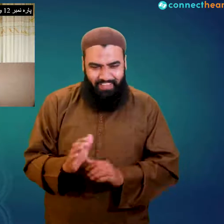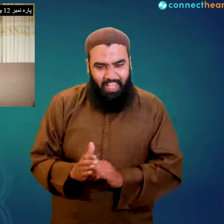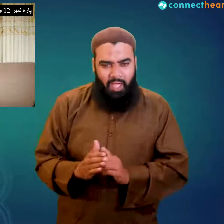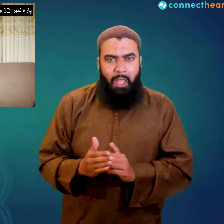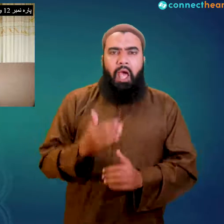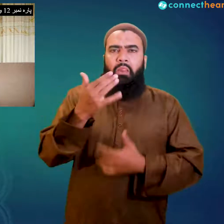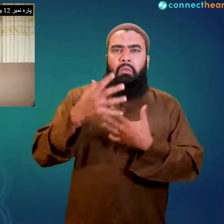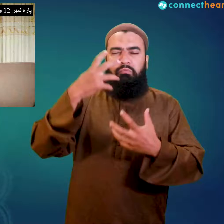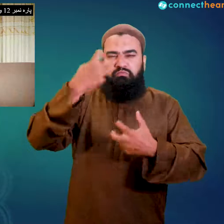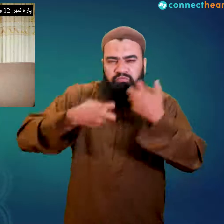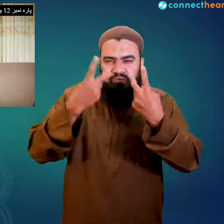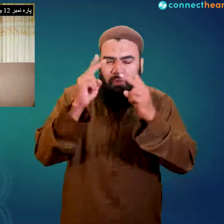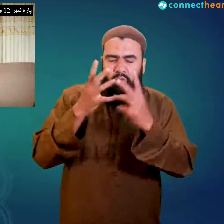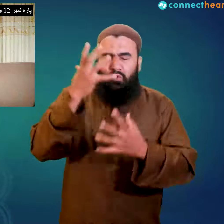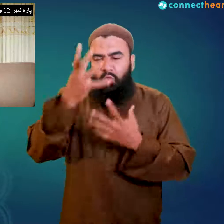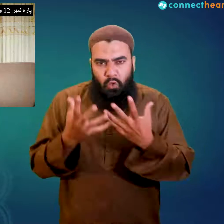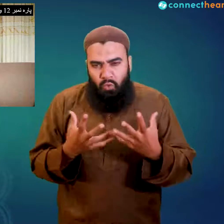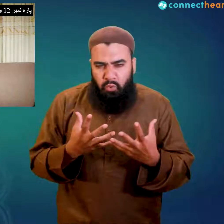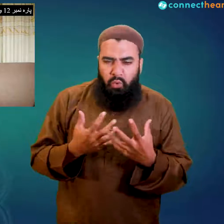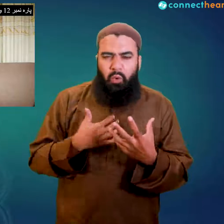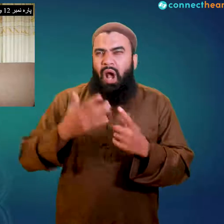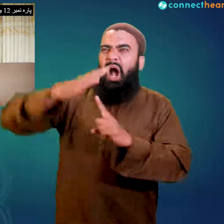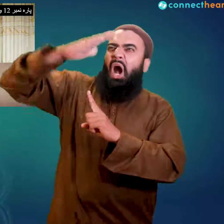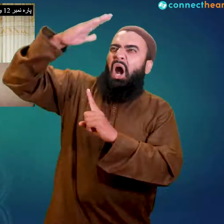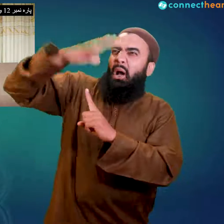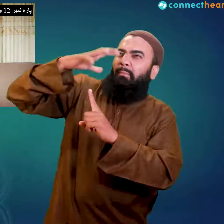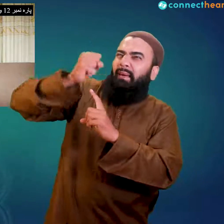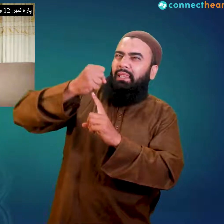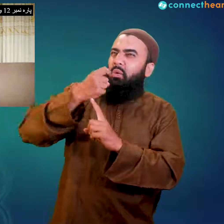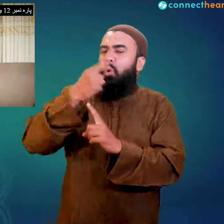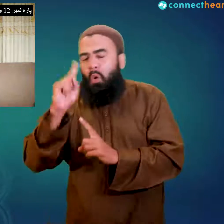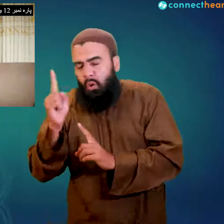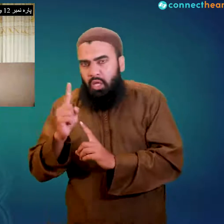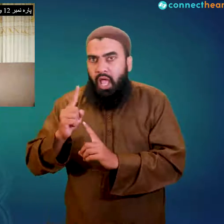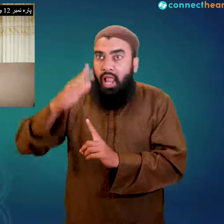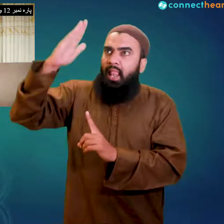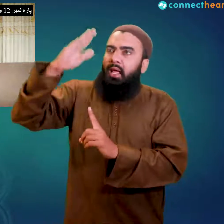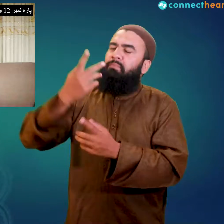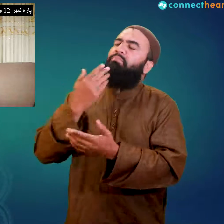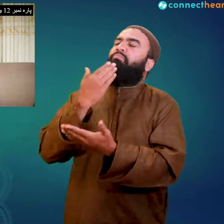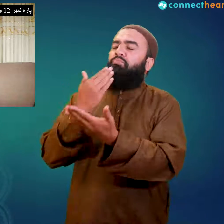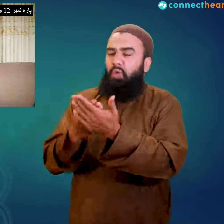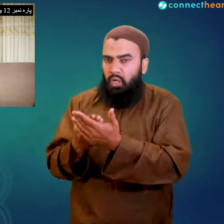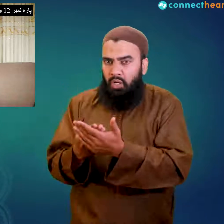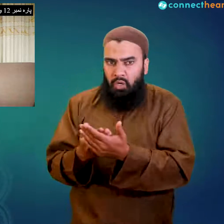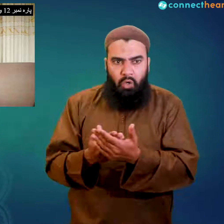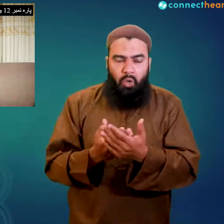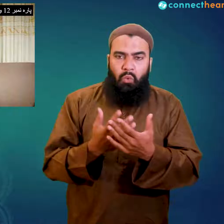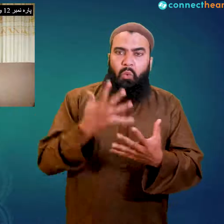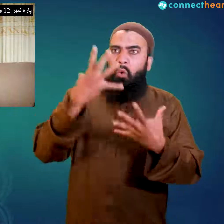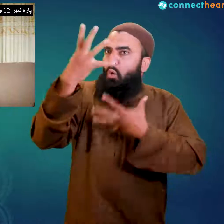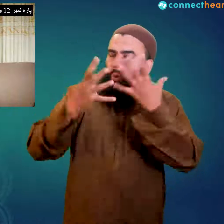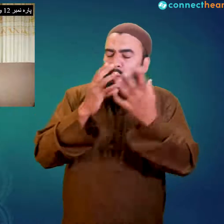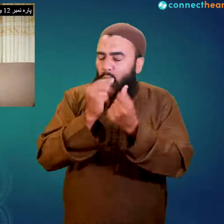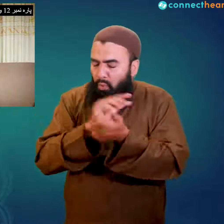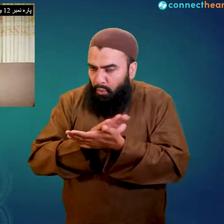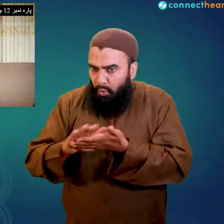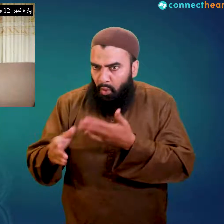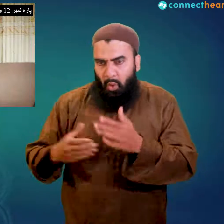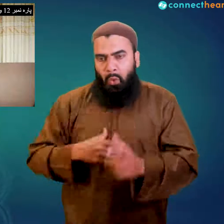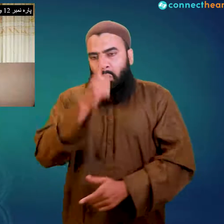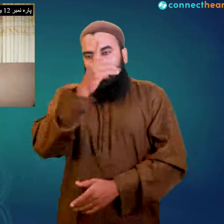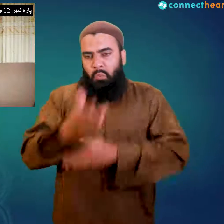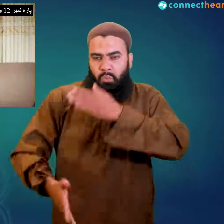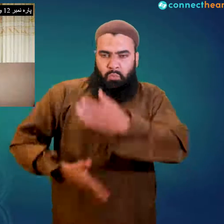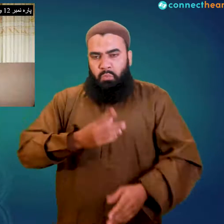نہیں کرنی چاہیے۔ اسی طرح دوسری کیفیت کہ جب اللہ اس کو کوئی نعمت دے دے، کوئی فراخی دے دے اور وسعت